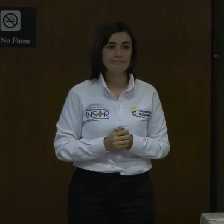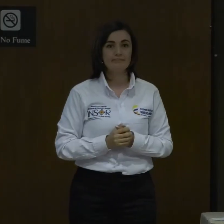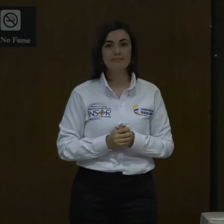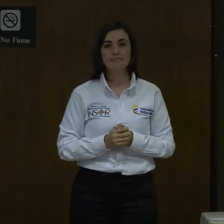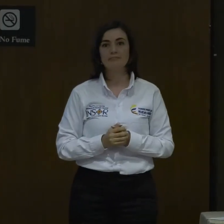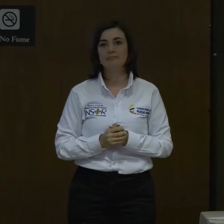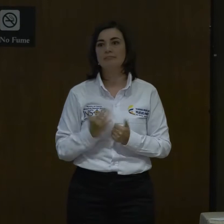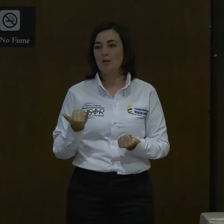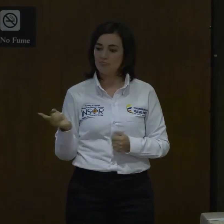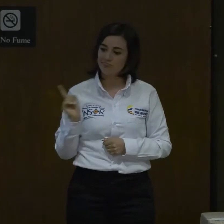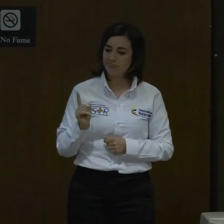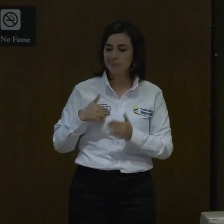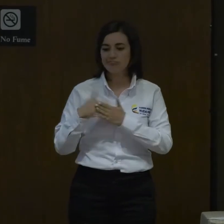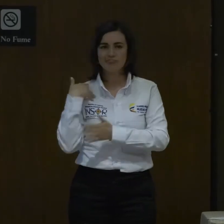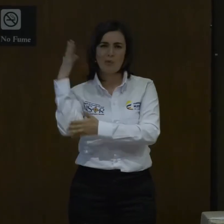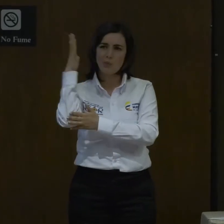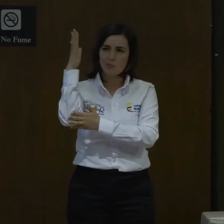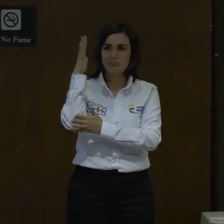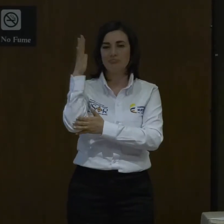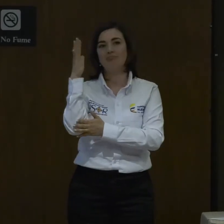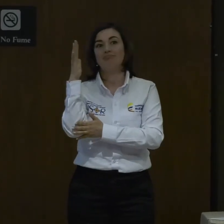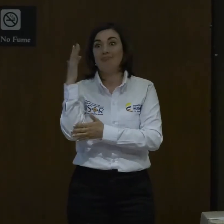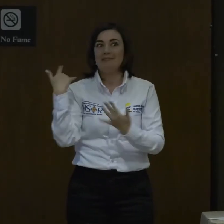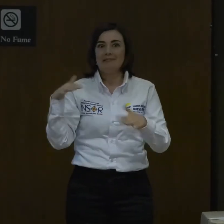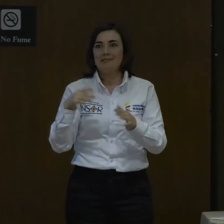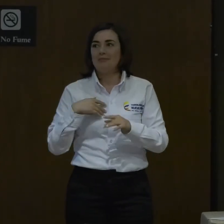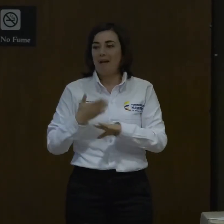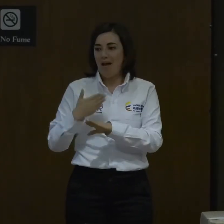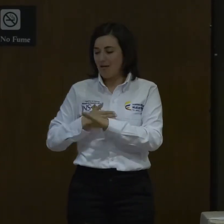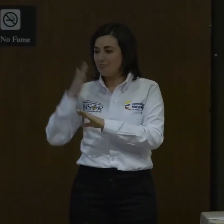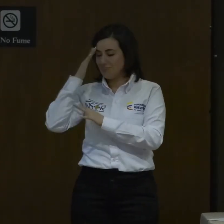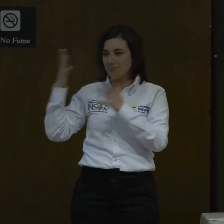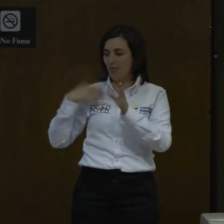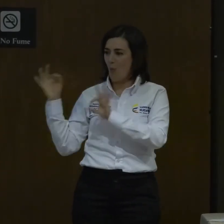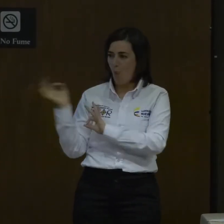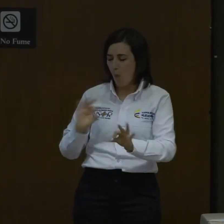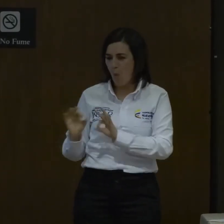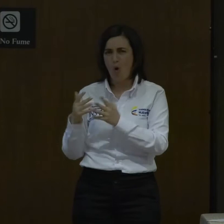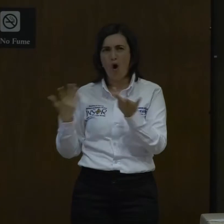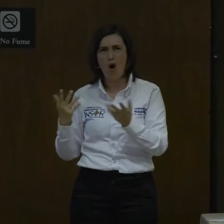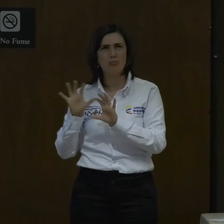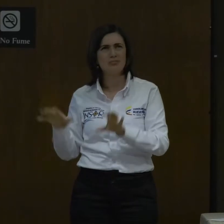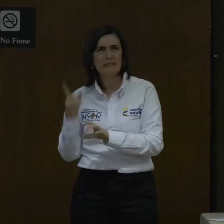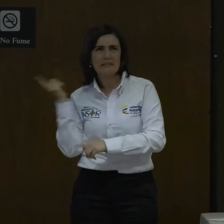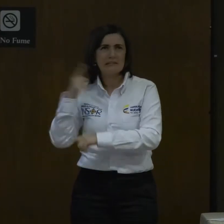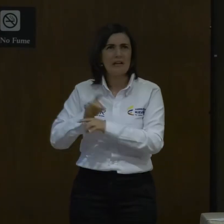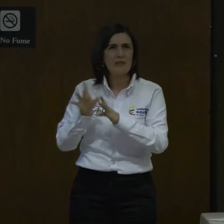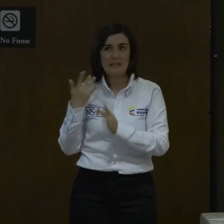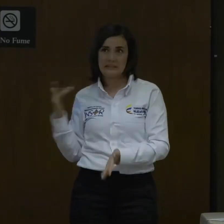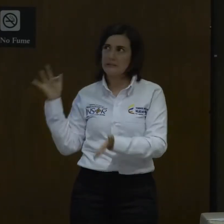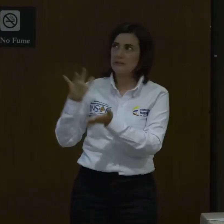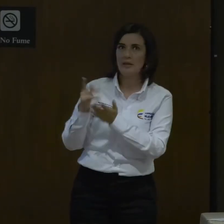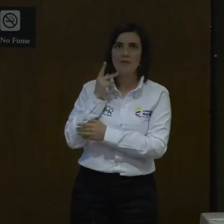a dar esta conferencia, y gracias por todo el trabajo que ha hecho organizando todas las actividades de mi